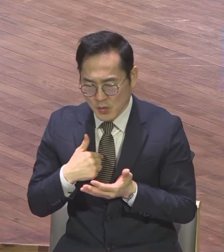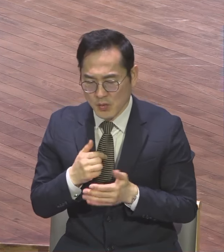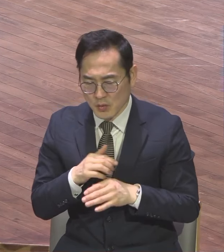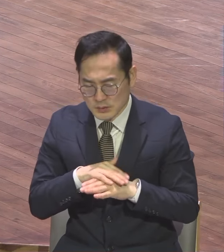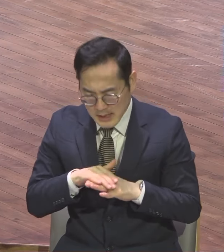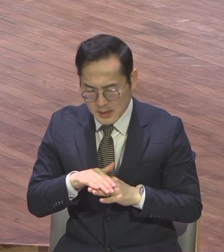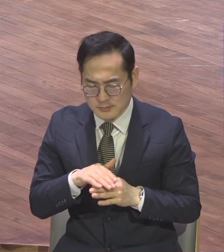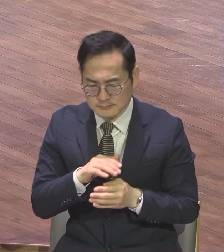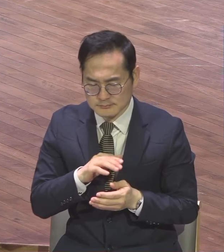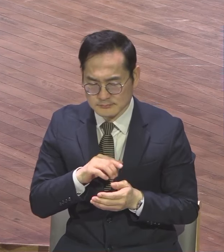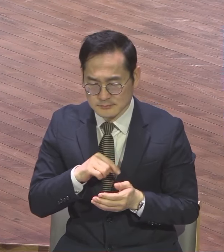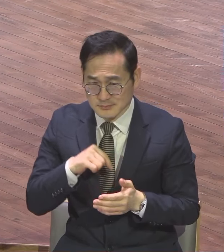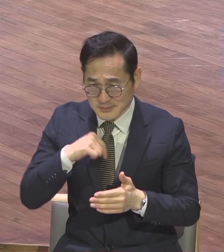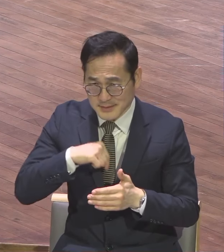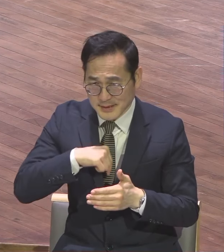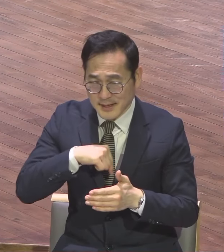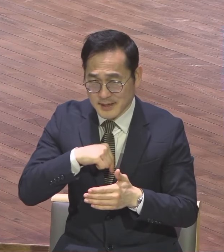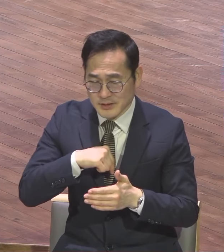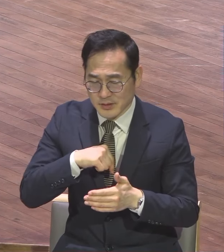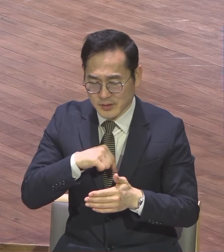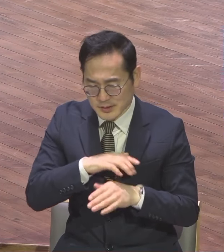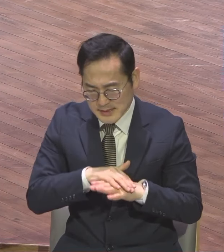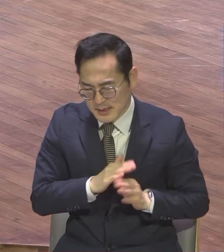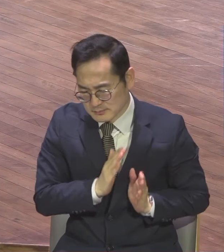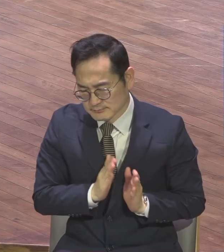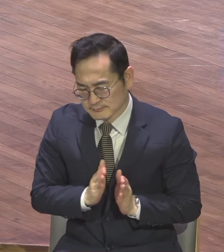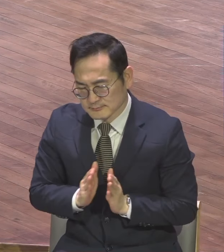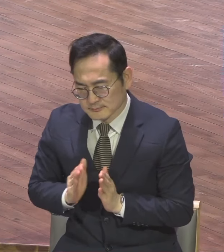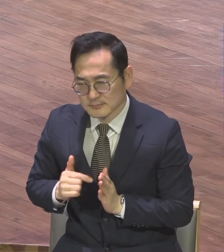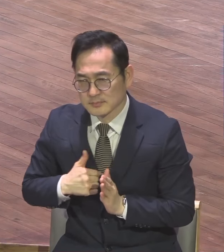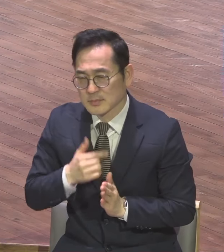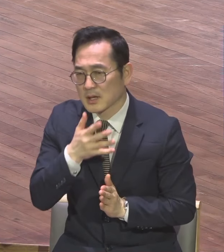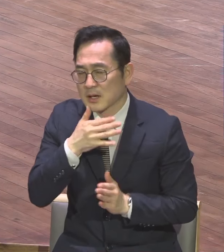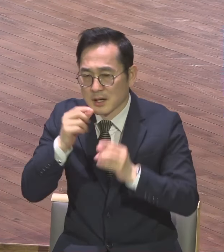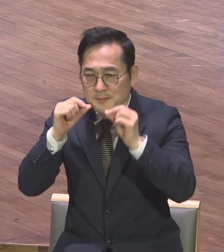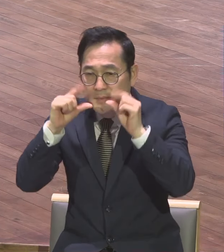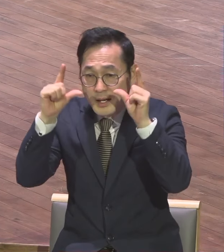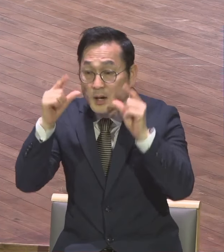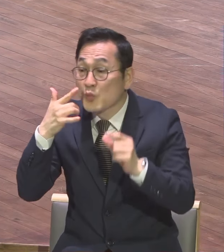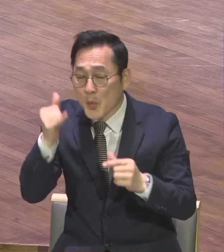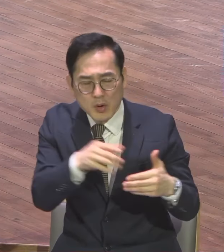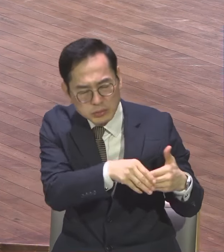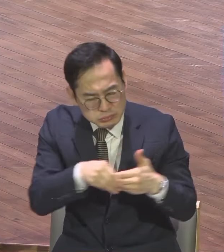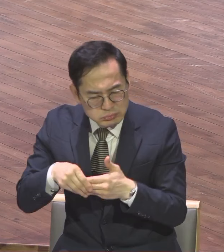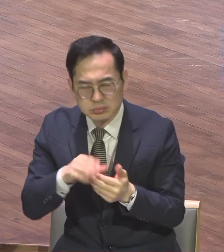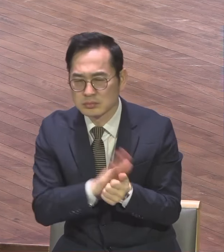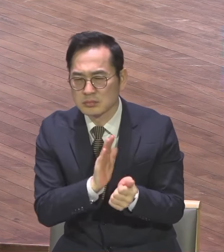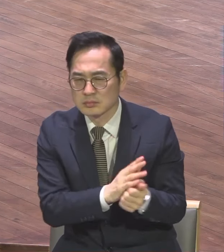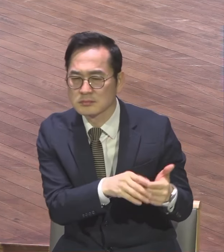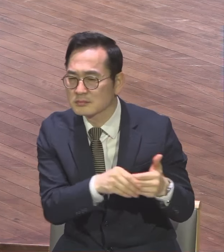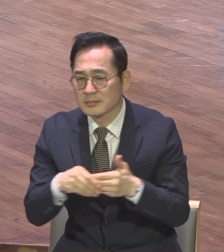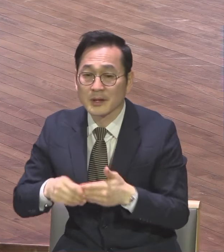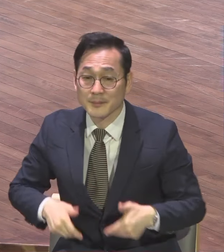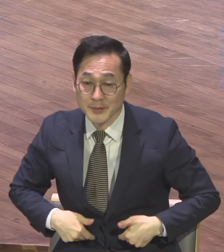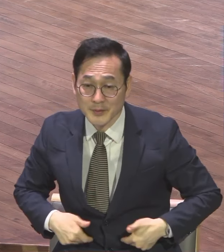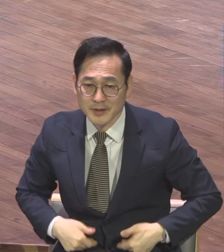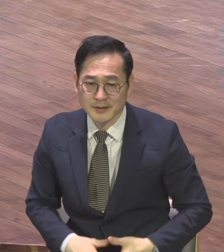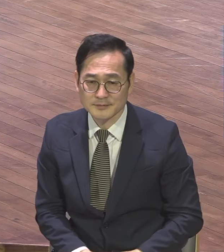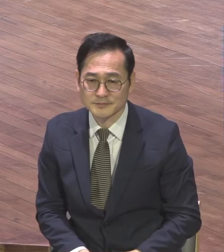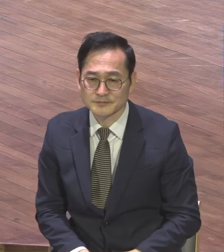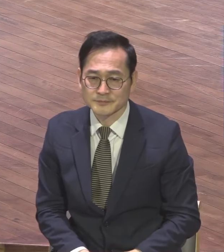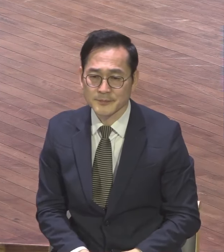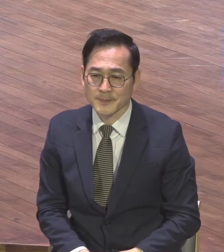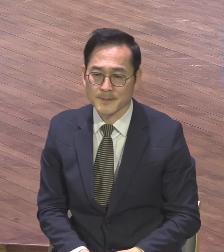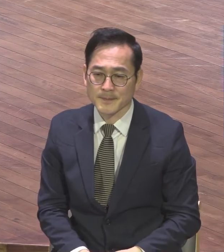부모와 교회가 조성해 줘야 돼요. 영적 분위기로. 자, 이것을 하나님께서